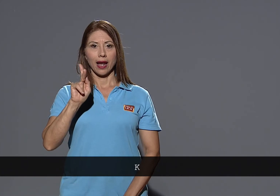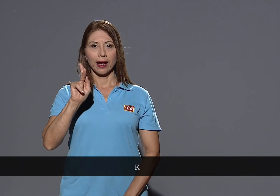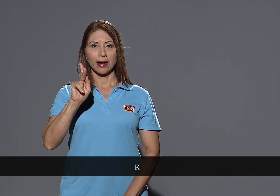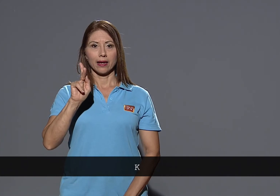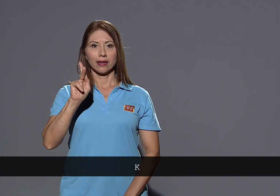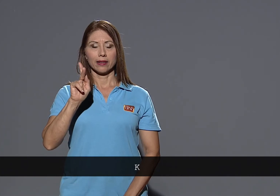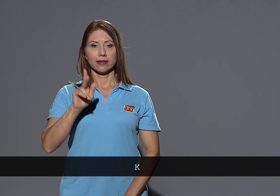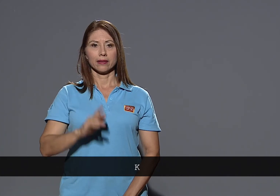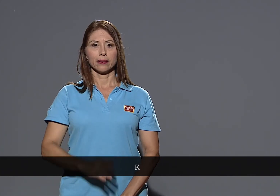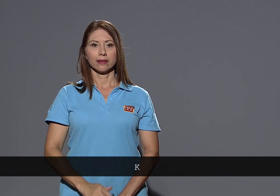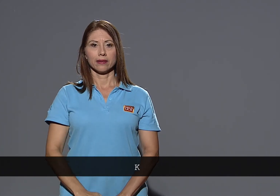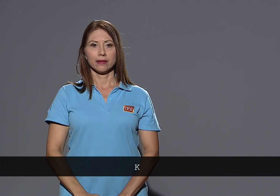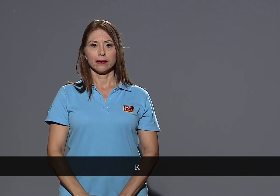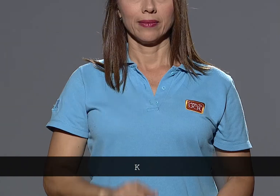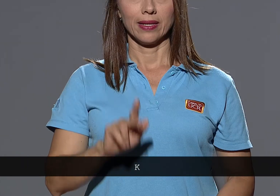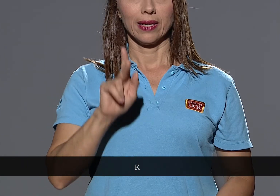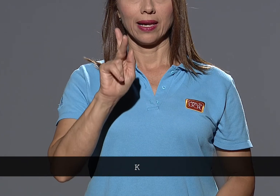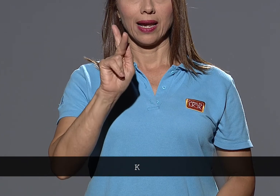K,